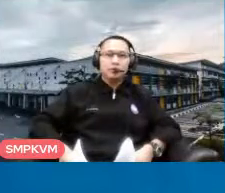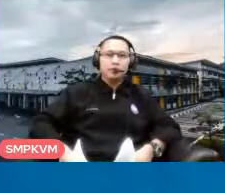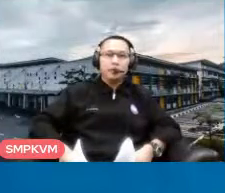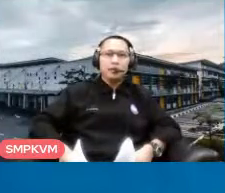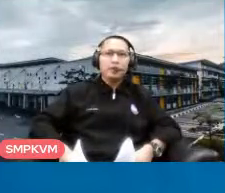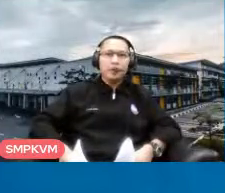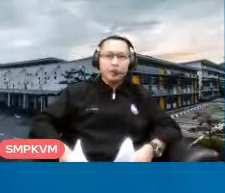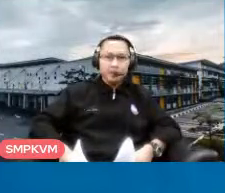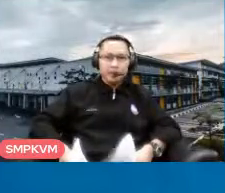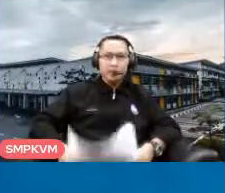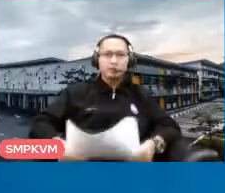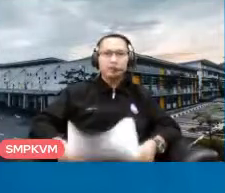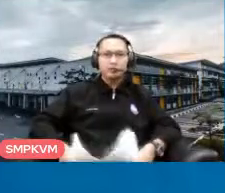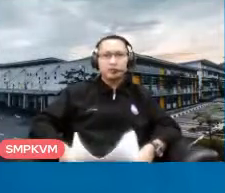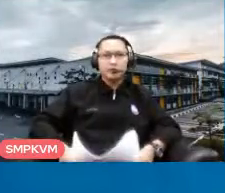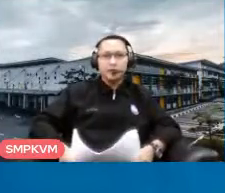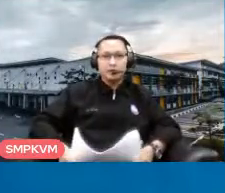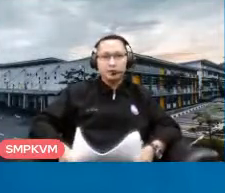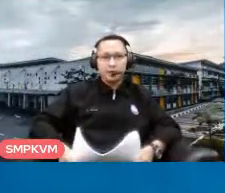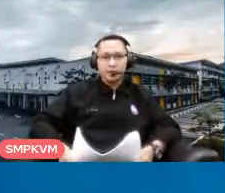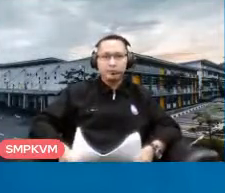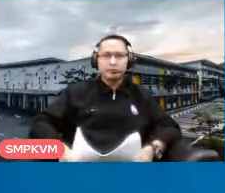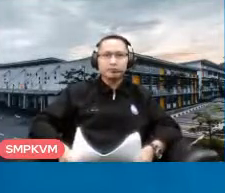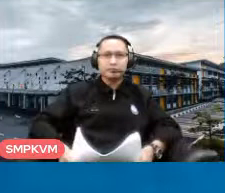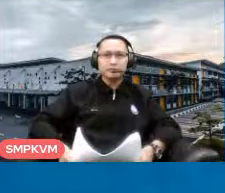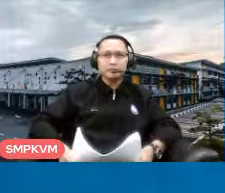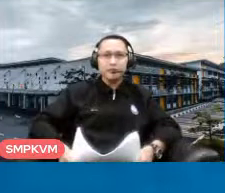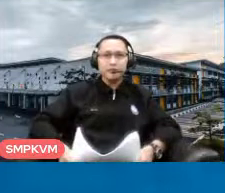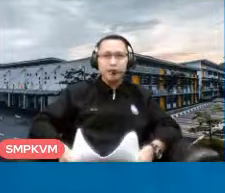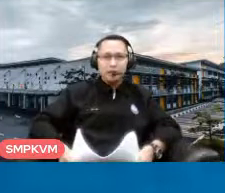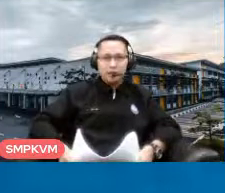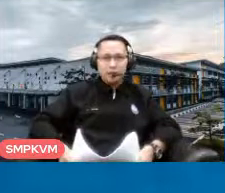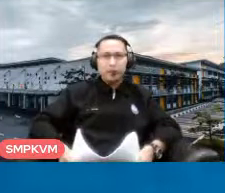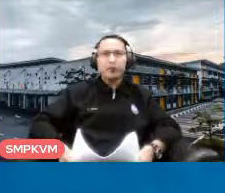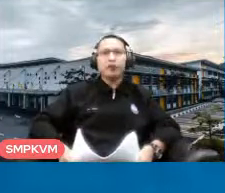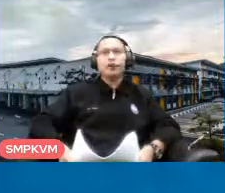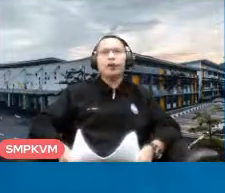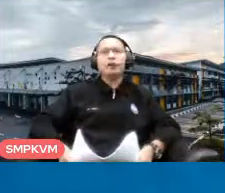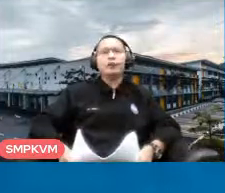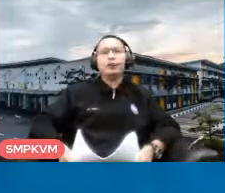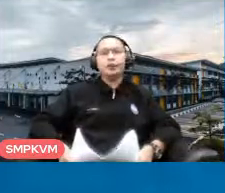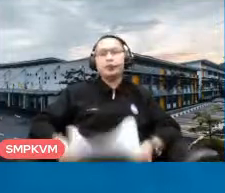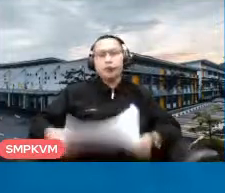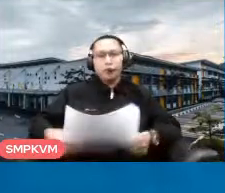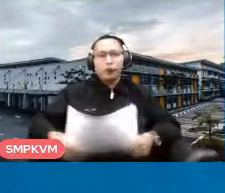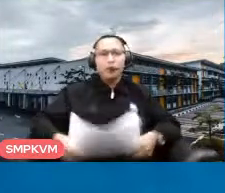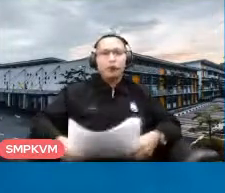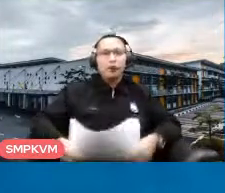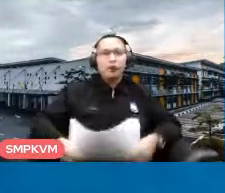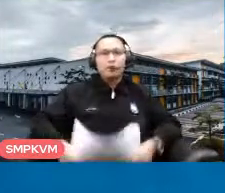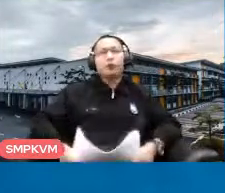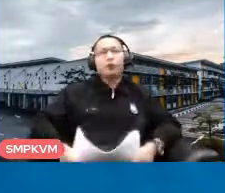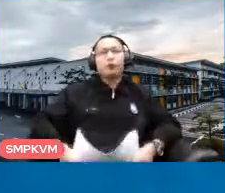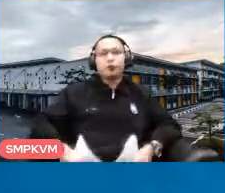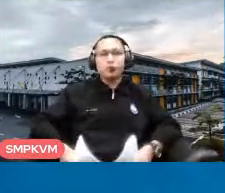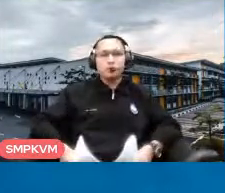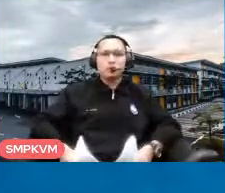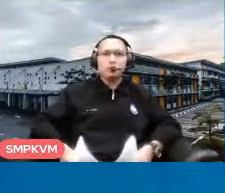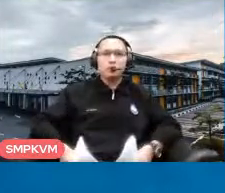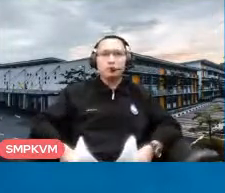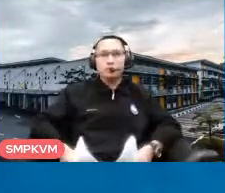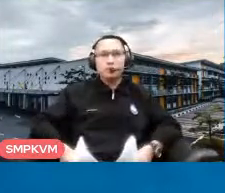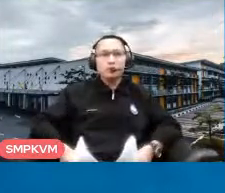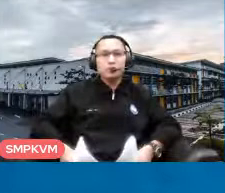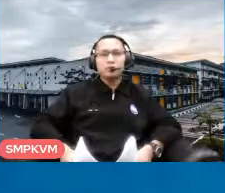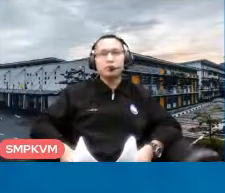Eh jangan bohong ya key seterusnya yang salah lagi ya nih macam tahu lepas lalu